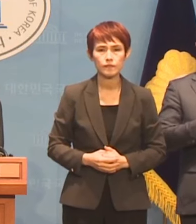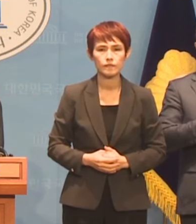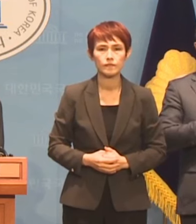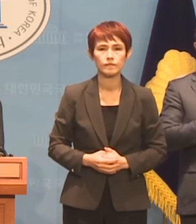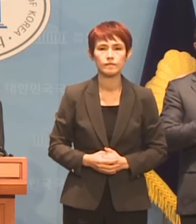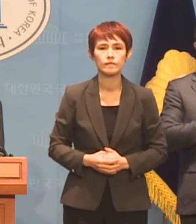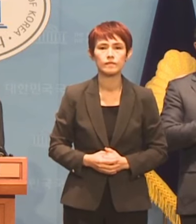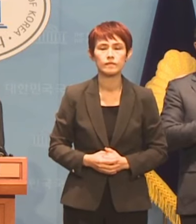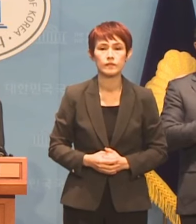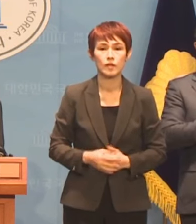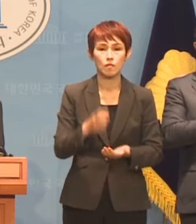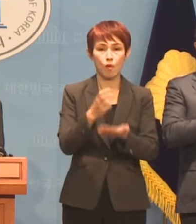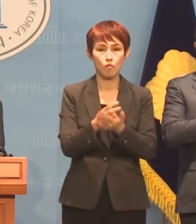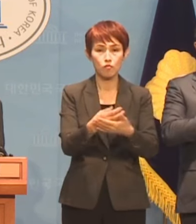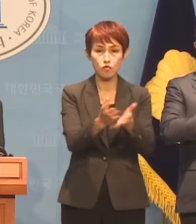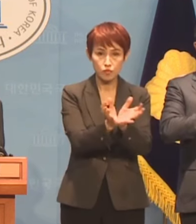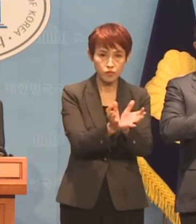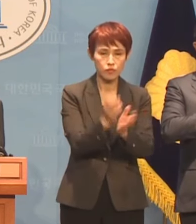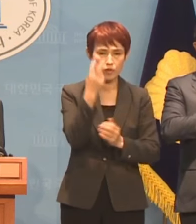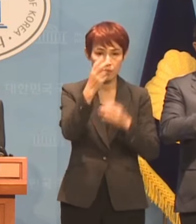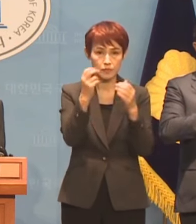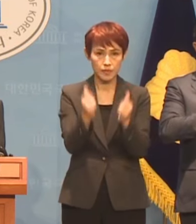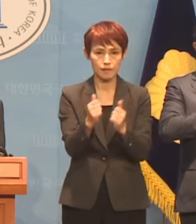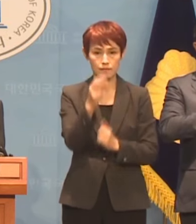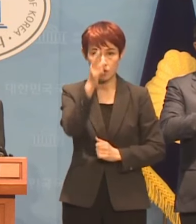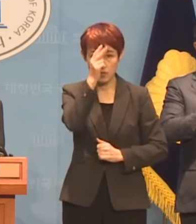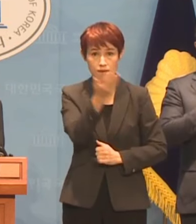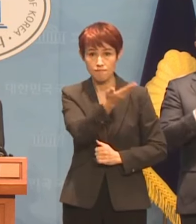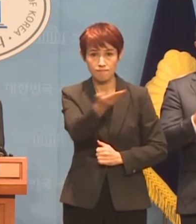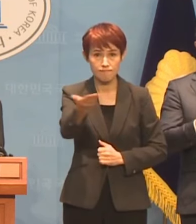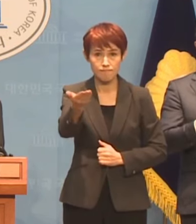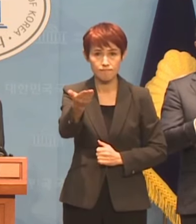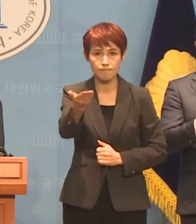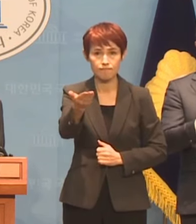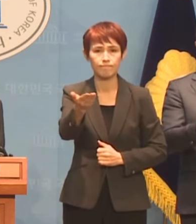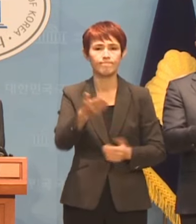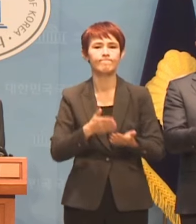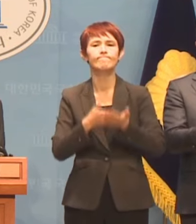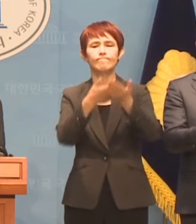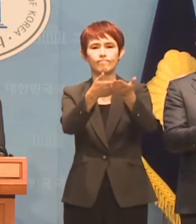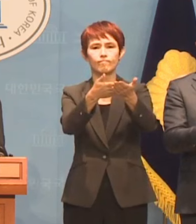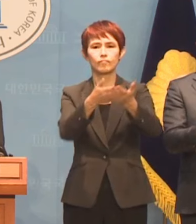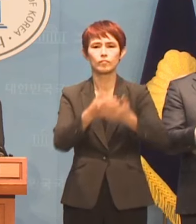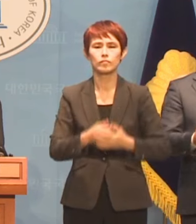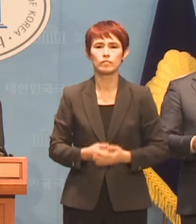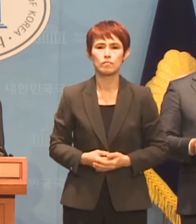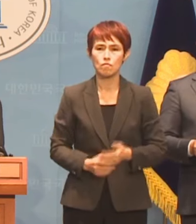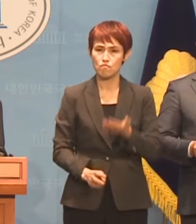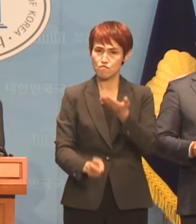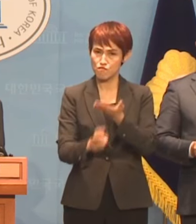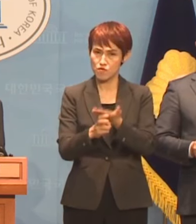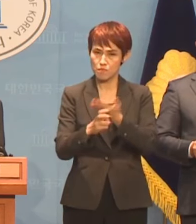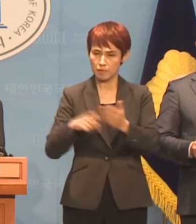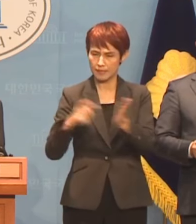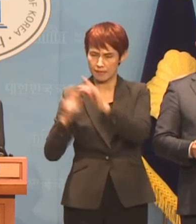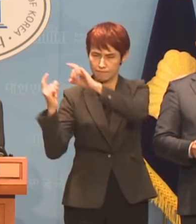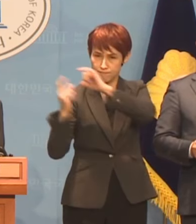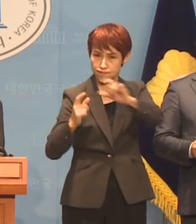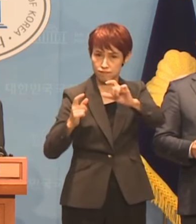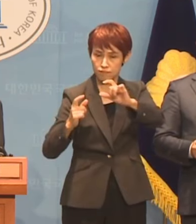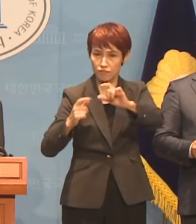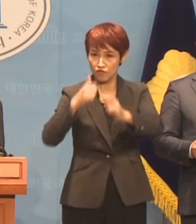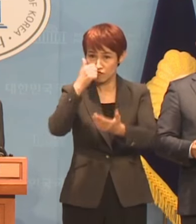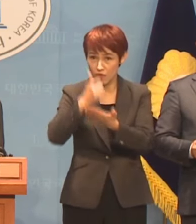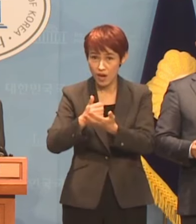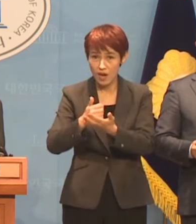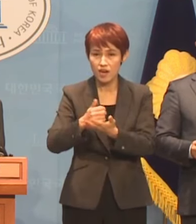다음과 같이 법무부와 검찰, 경찰, 경찰 등 수사기관에 요구한다. 불법 비상계엄의 주범인